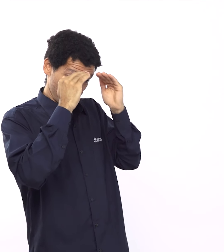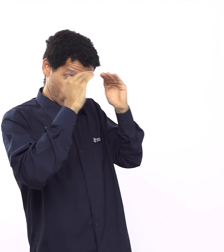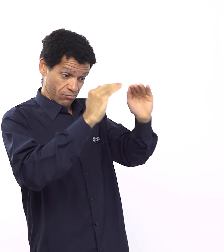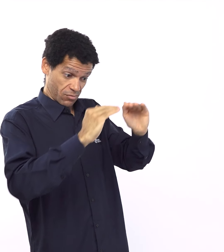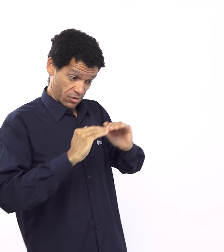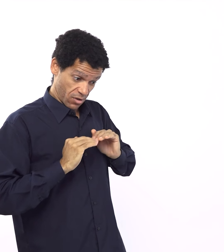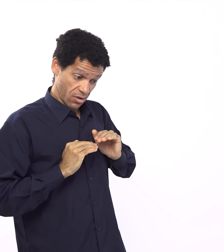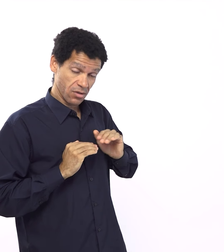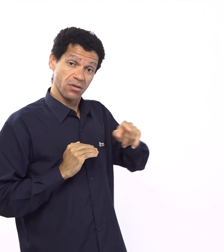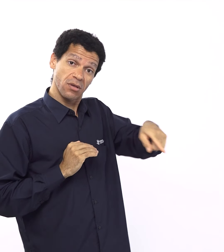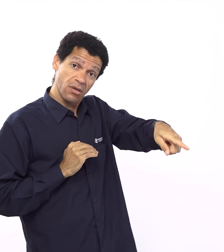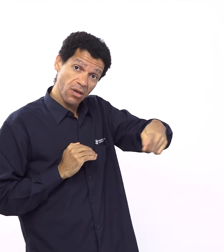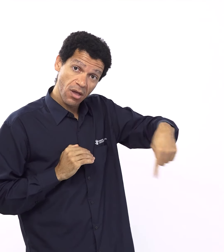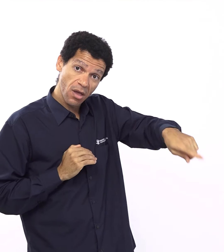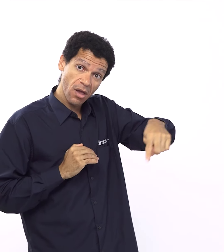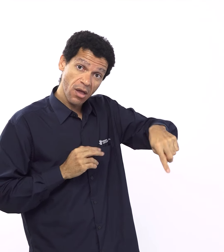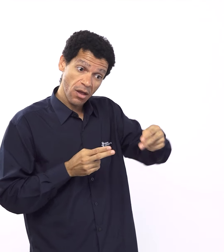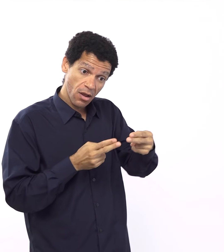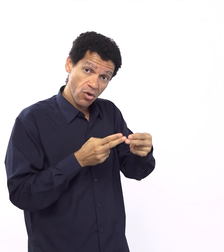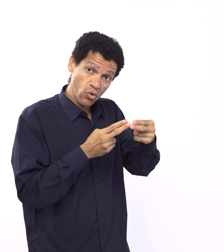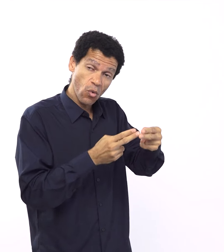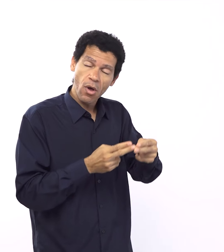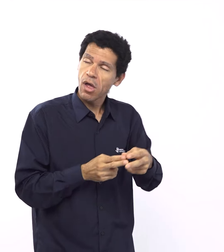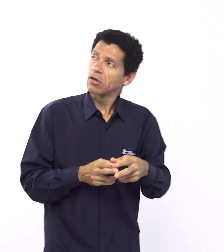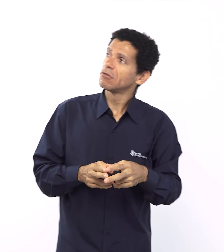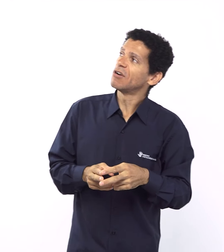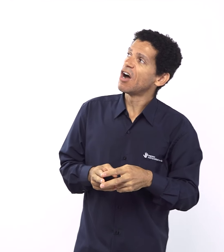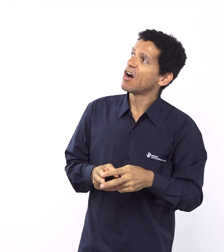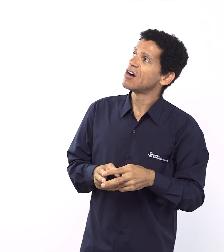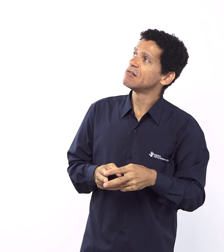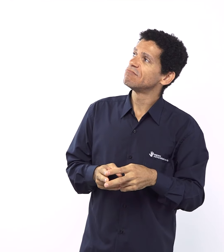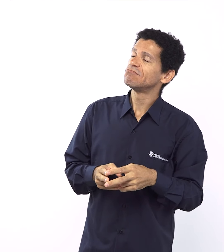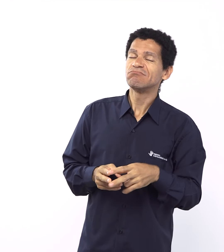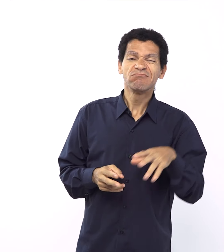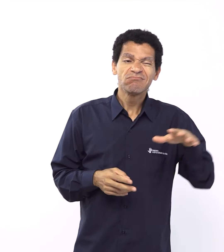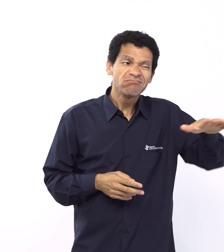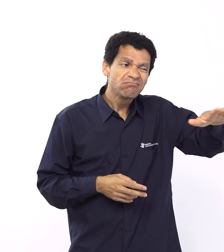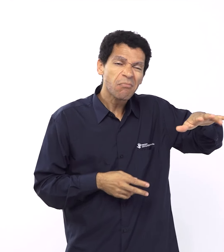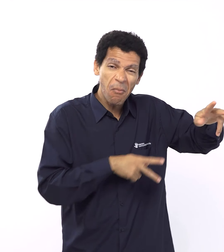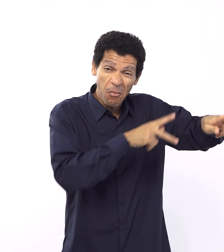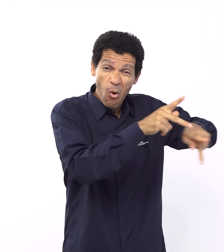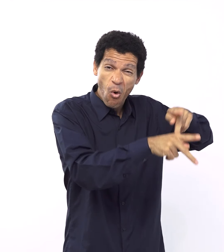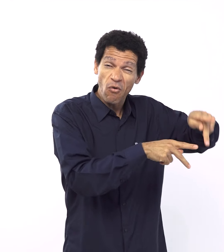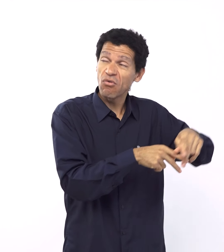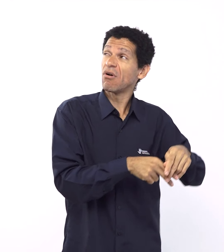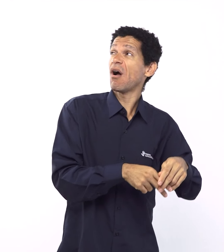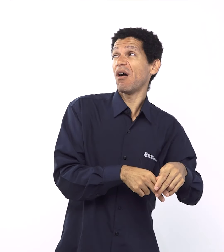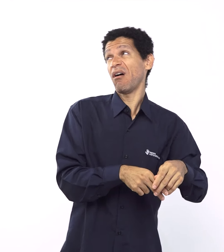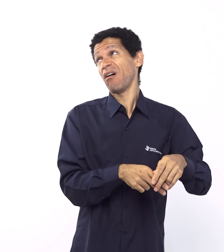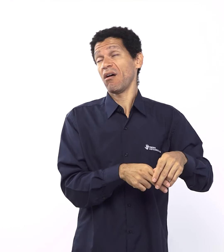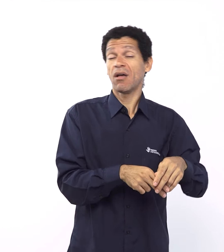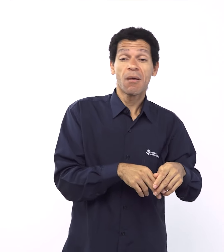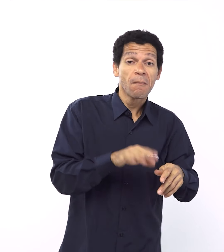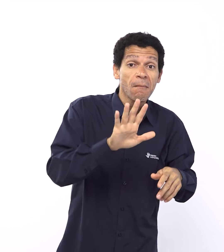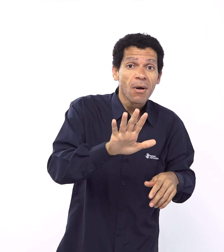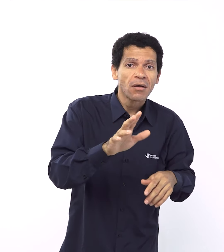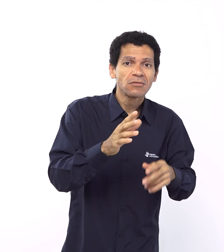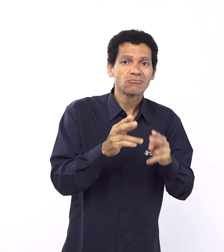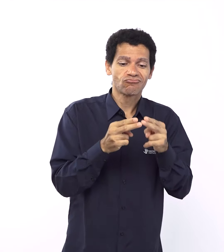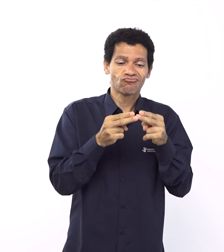puro e impuro, quem quisesse entrar na arca podia entrar, não havia barreiras ou restrições ou